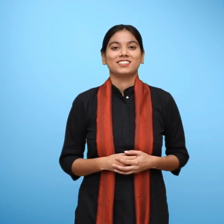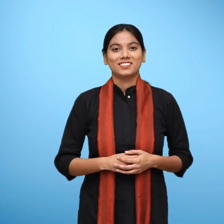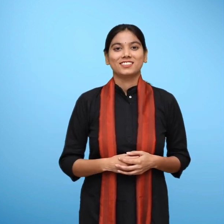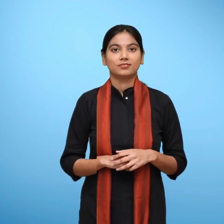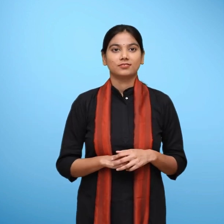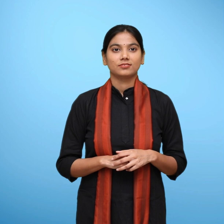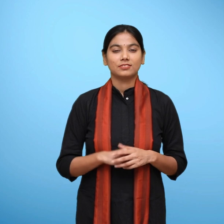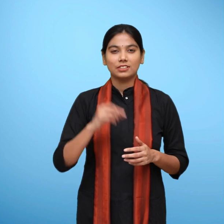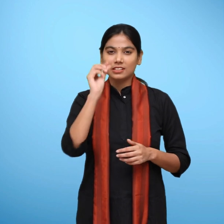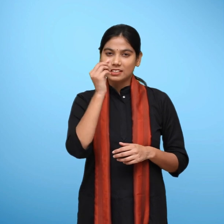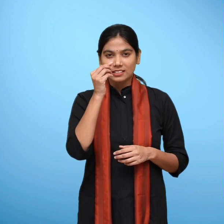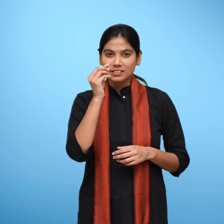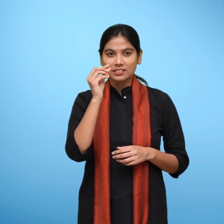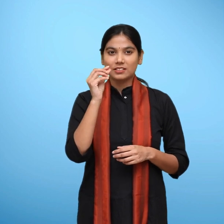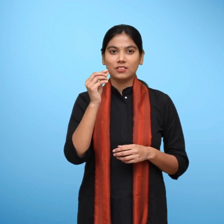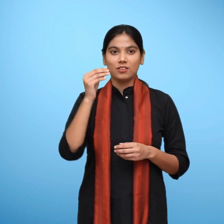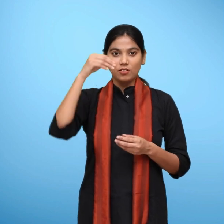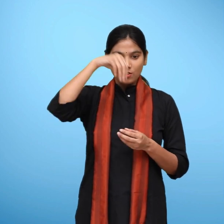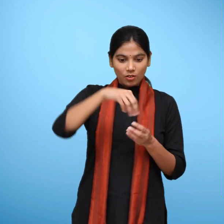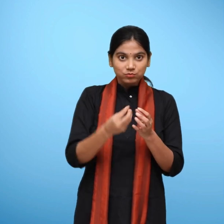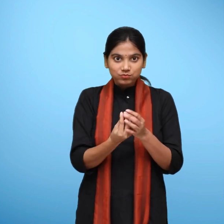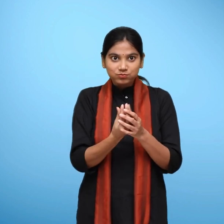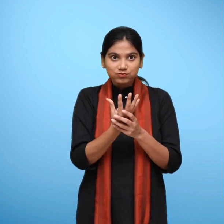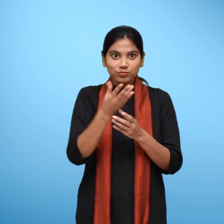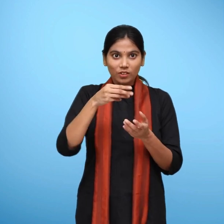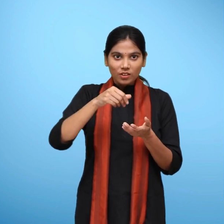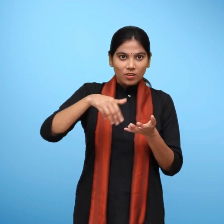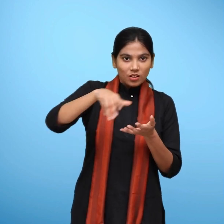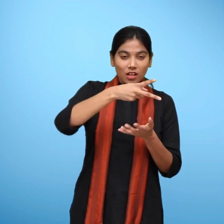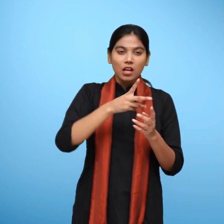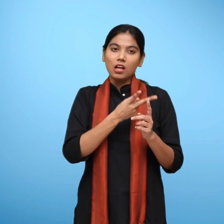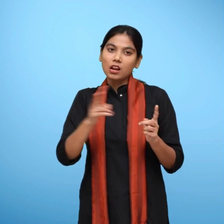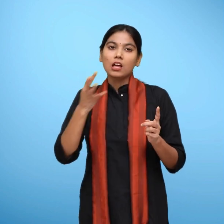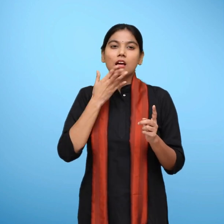है दाने दाने अनेक रंगों और आकारों के होते